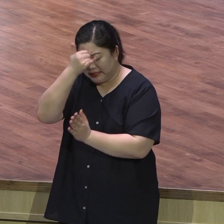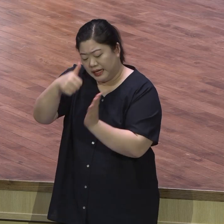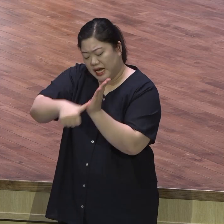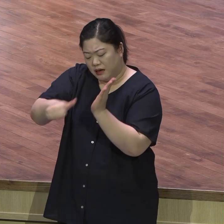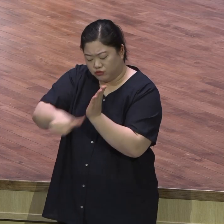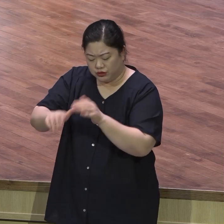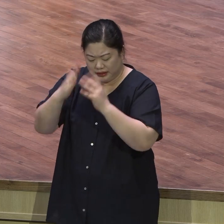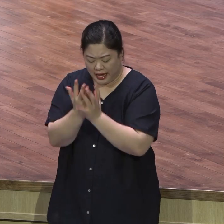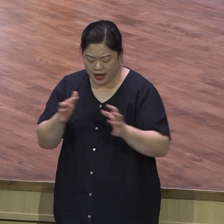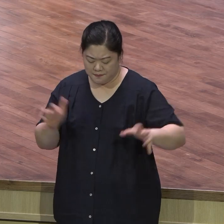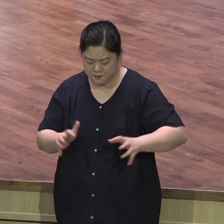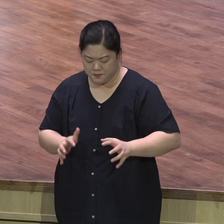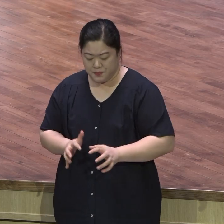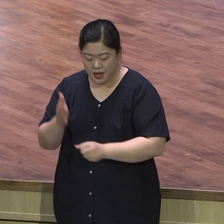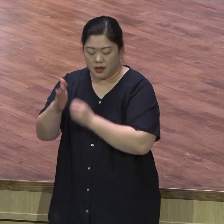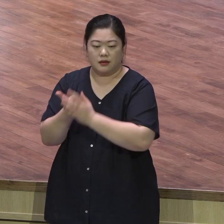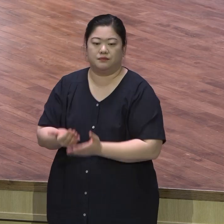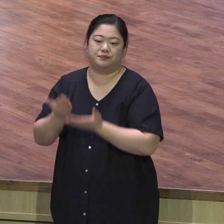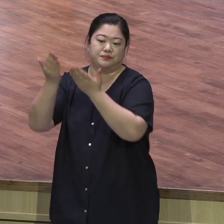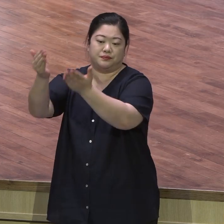여호와께 드렸으니